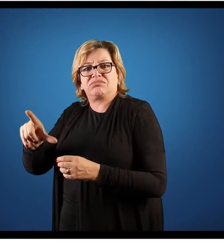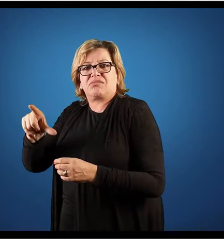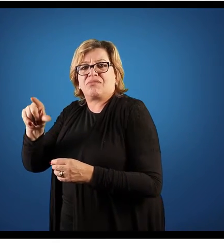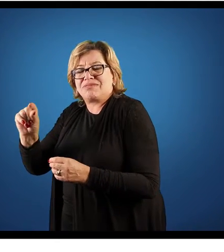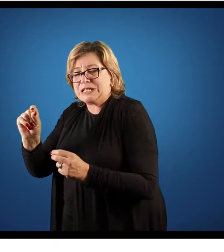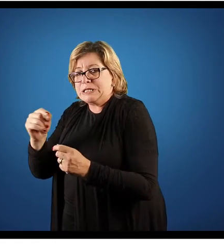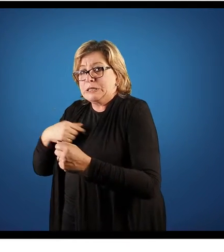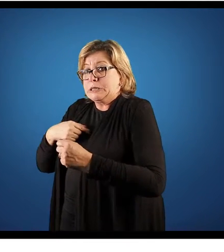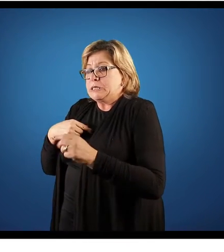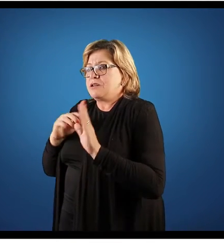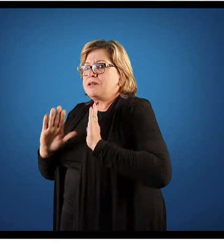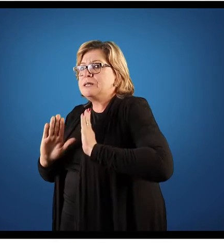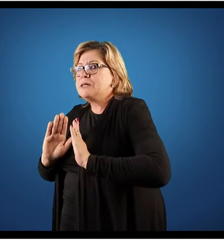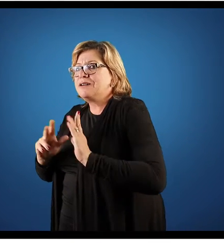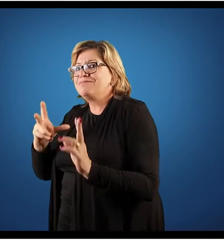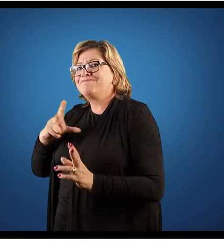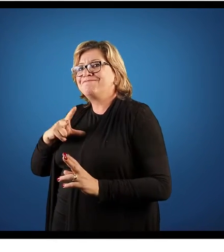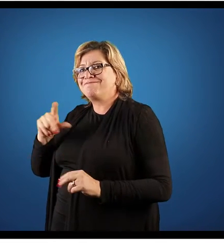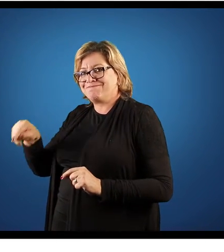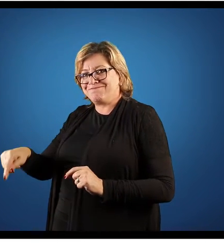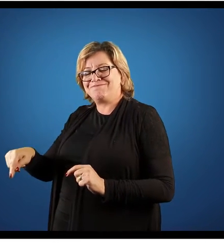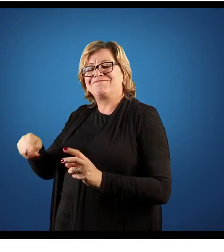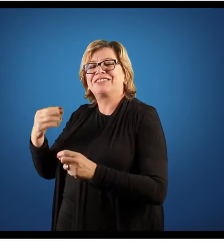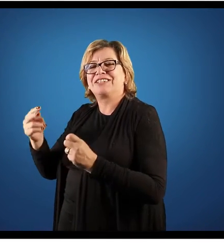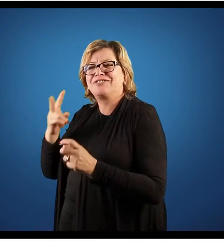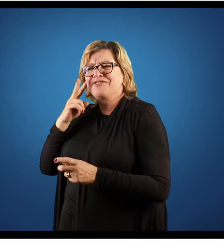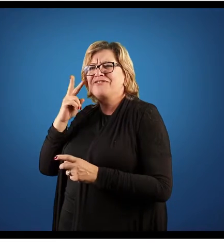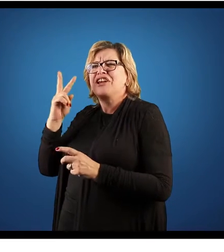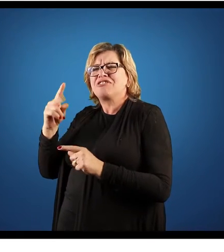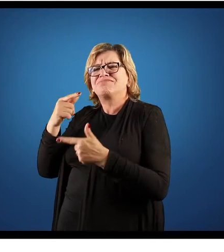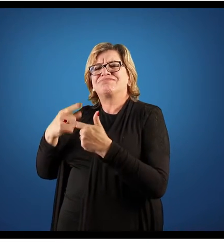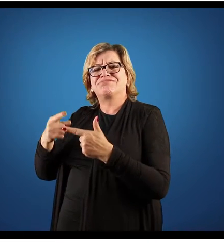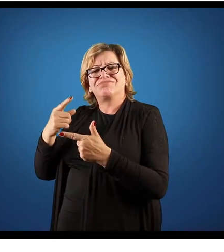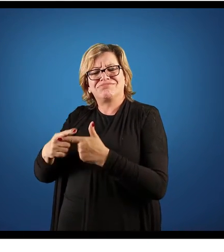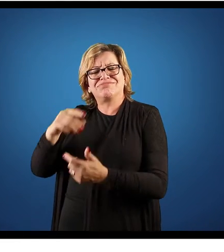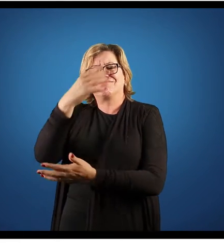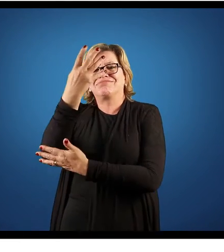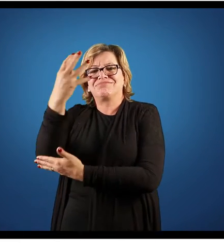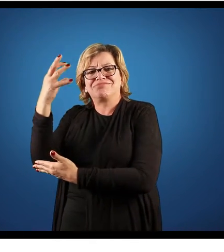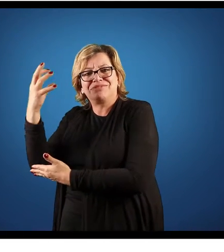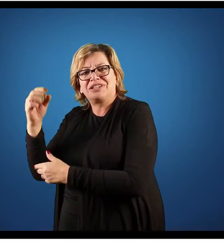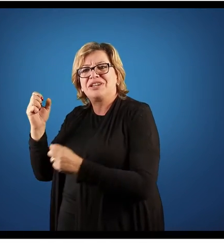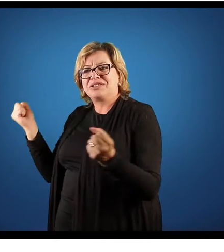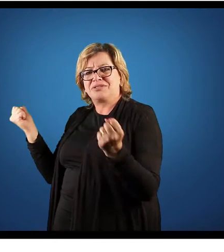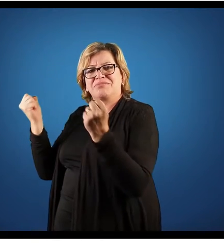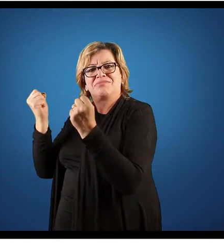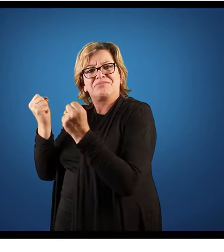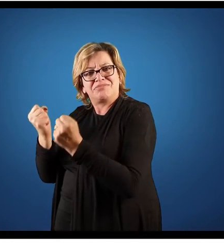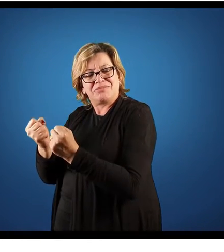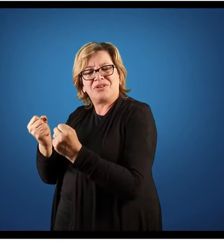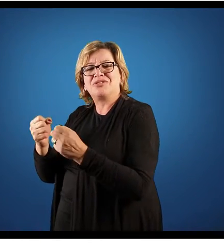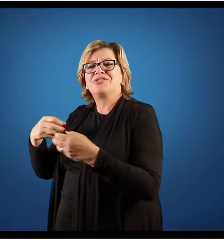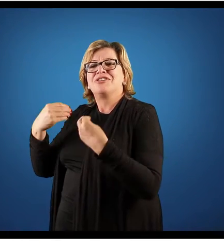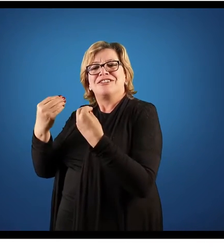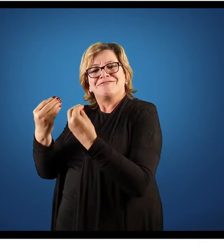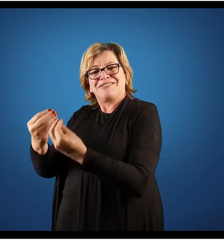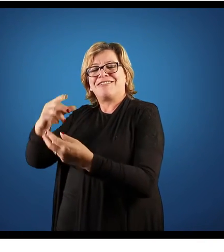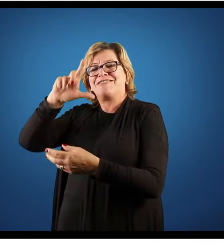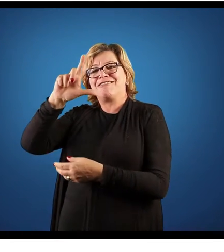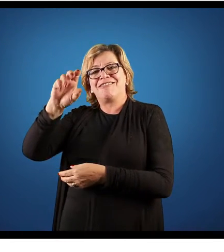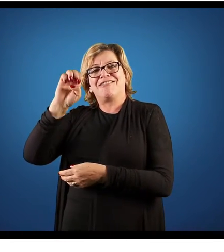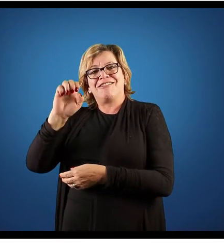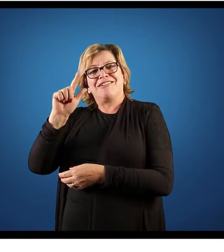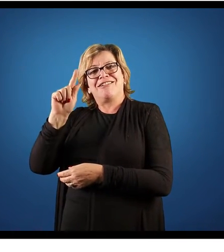dentro das empresas privadas é pra que visualizem a parte ambiental justamente para que elas possam deixar é o seu legado para as gerações